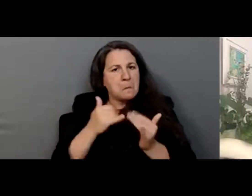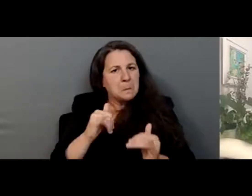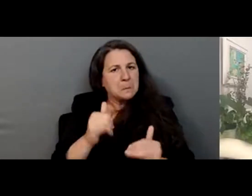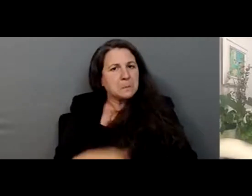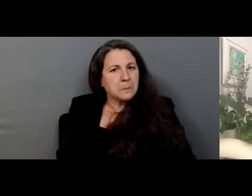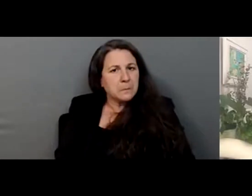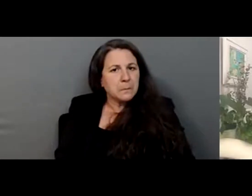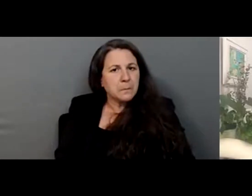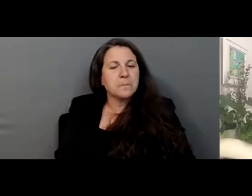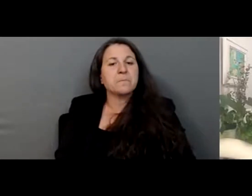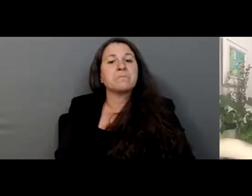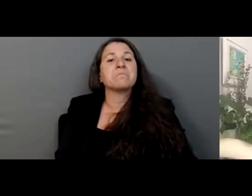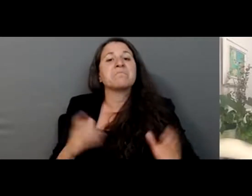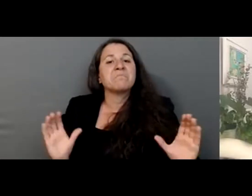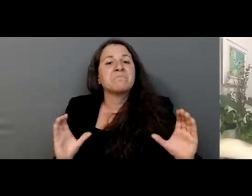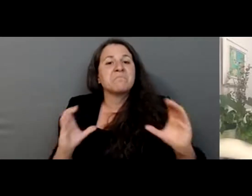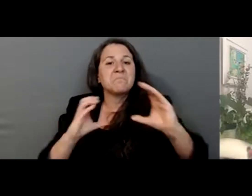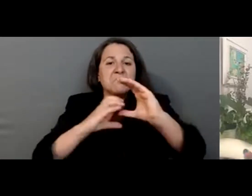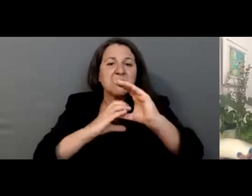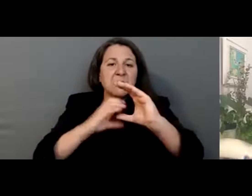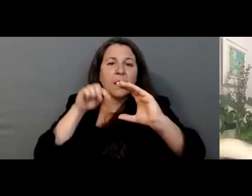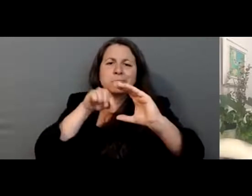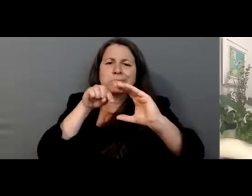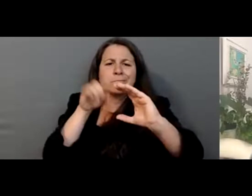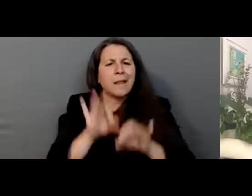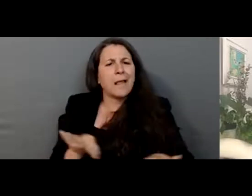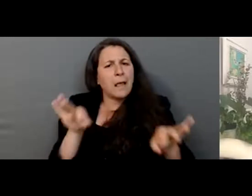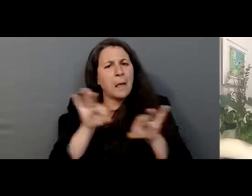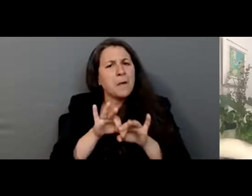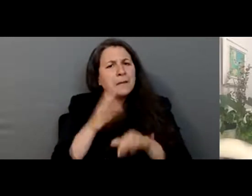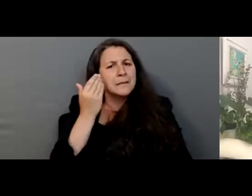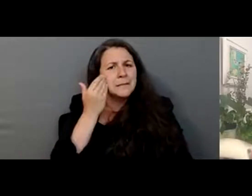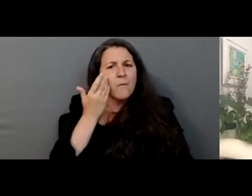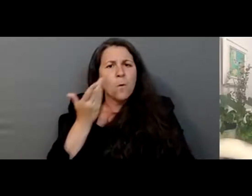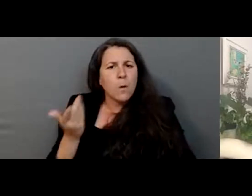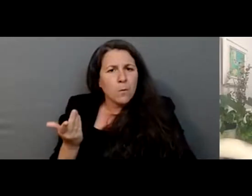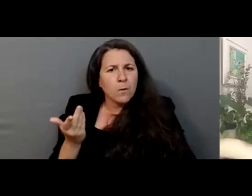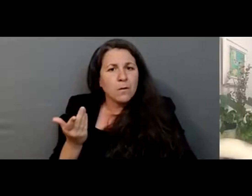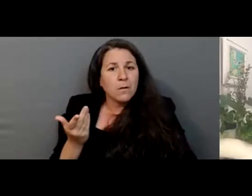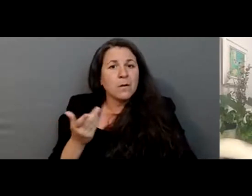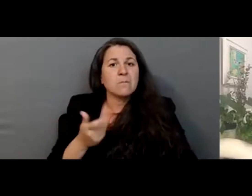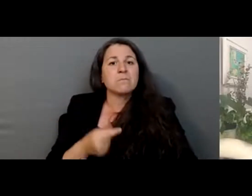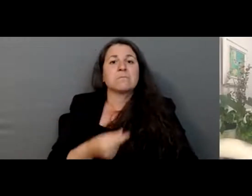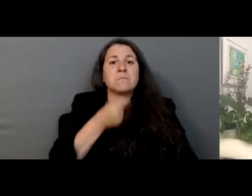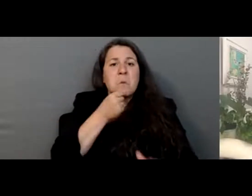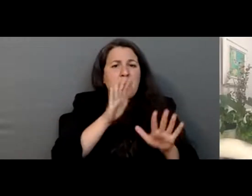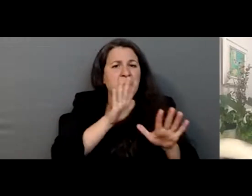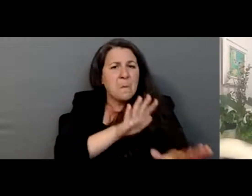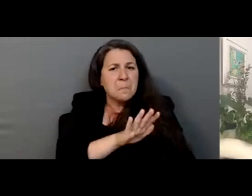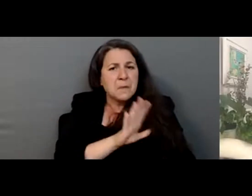parle d'intersectionnalité, qu'on parle aussi de tous les enjeux reliés à l'homophobie, à la transmisogynie